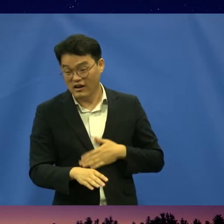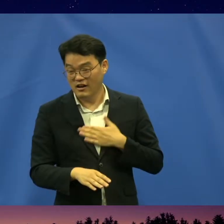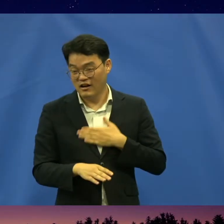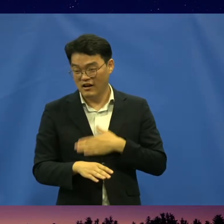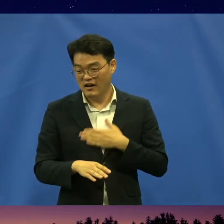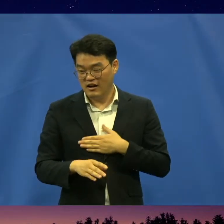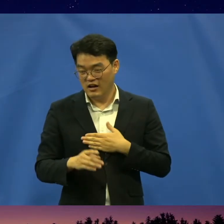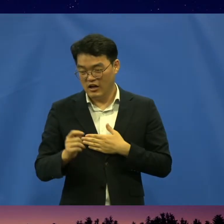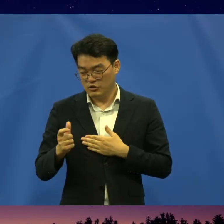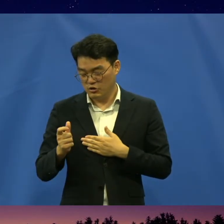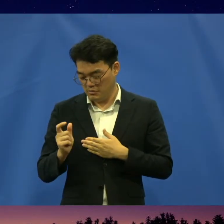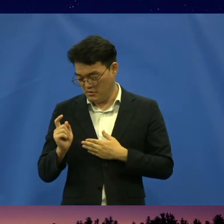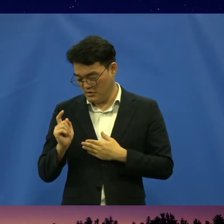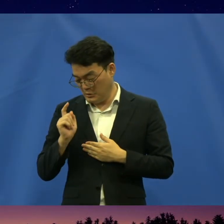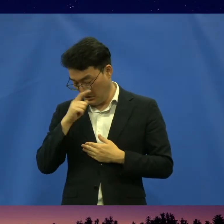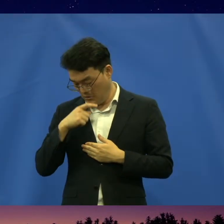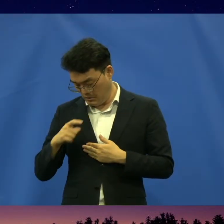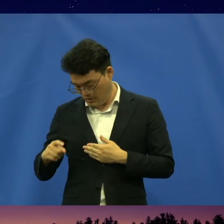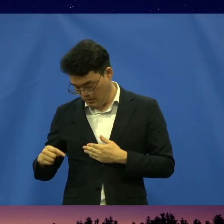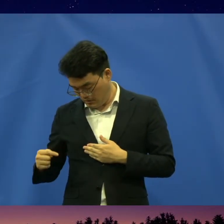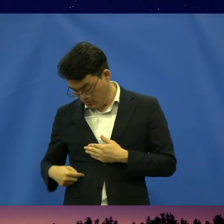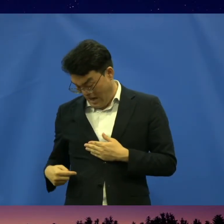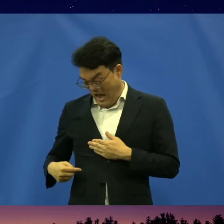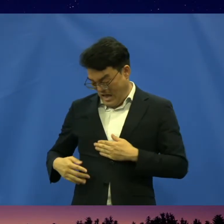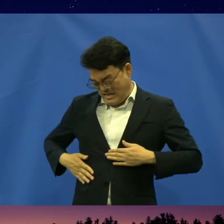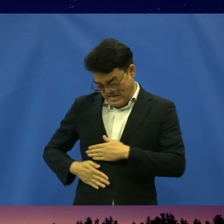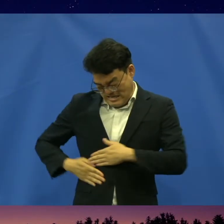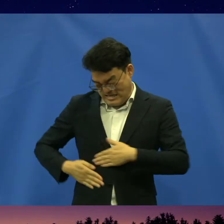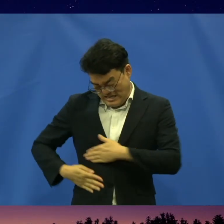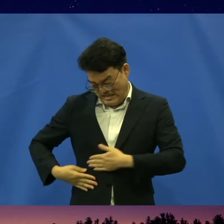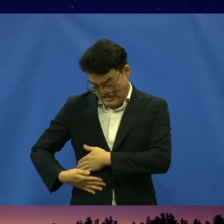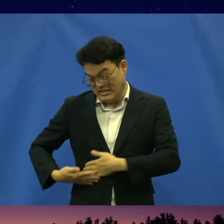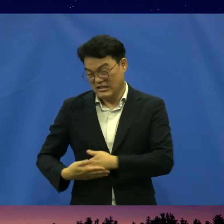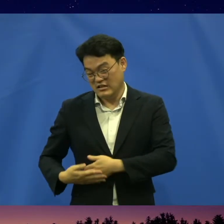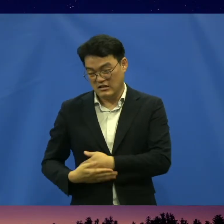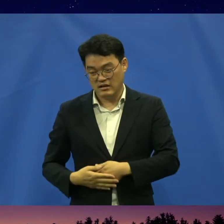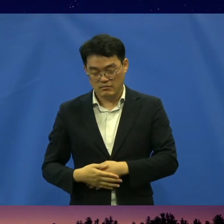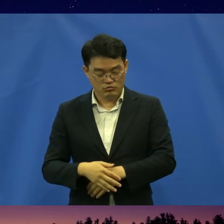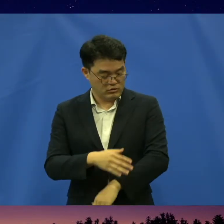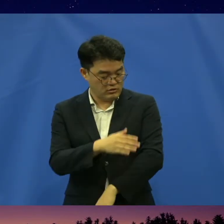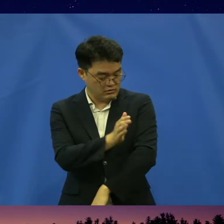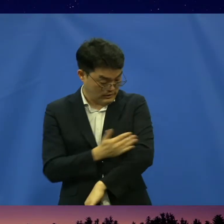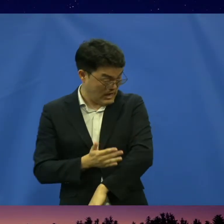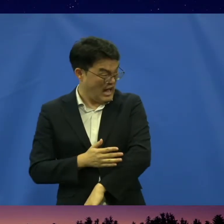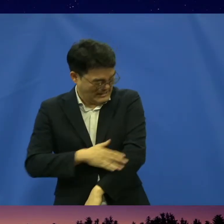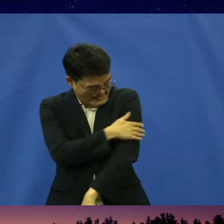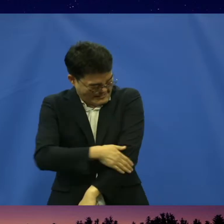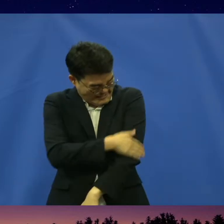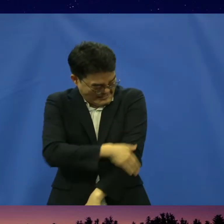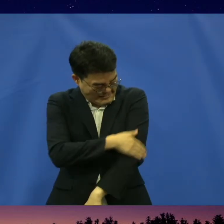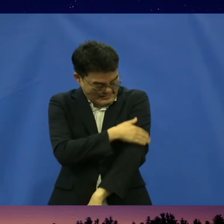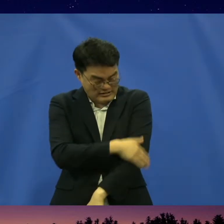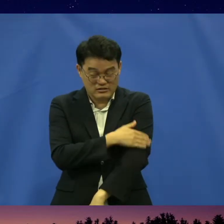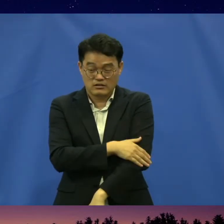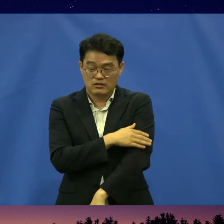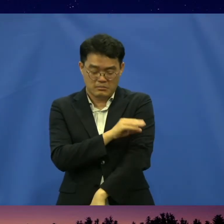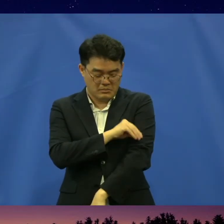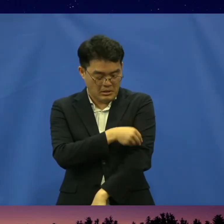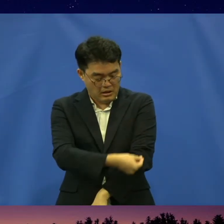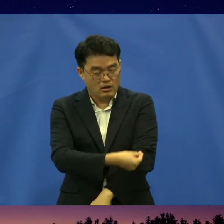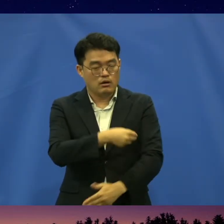왜 뭐 다른 사람들과 이게 그게 안 돼. 접촉이 교제가 안 돼. 아무도 그 집에 같이 없어.